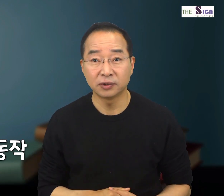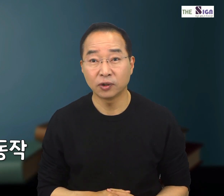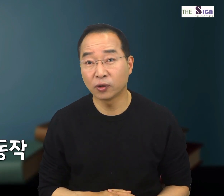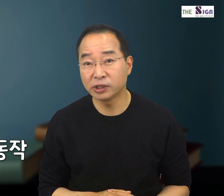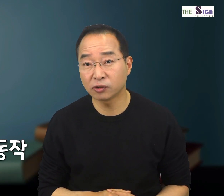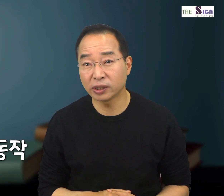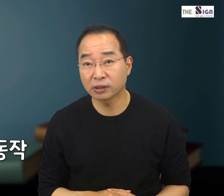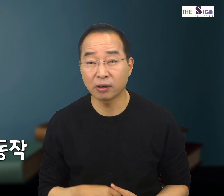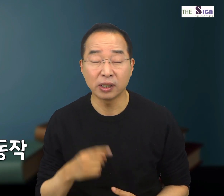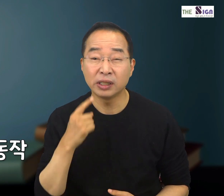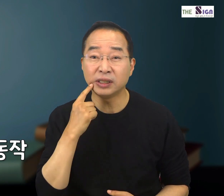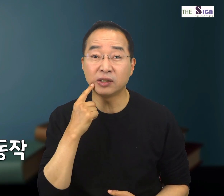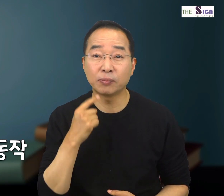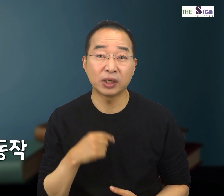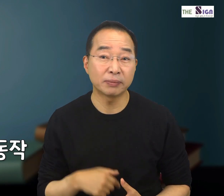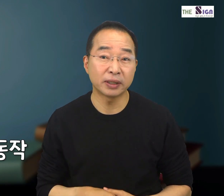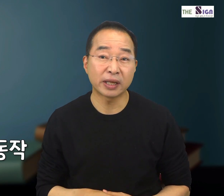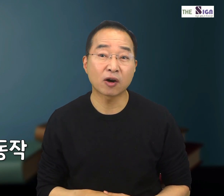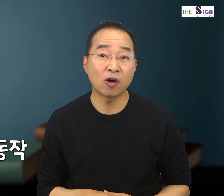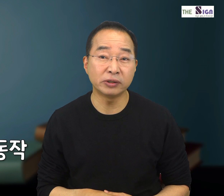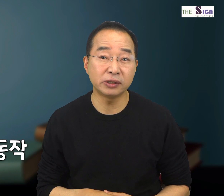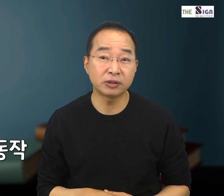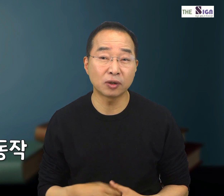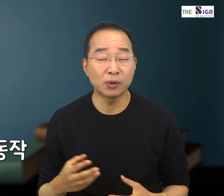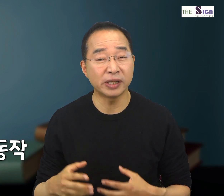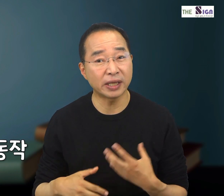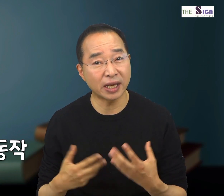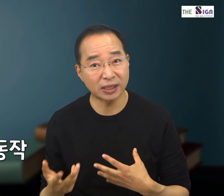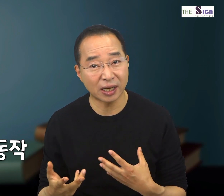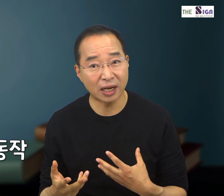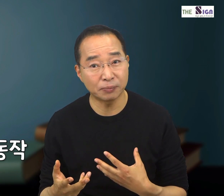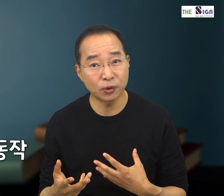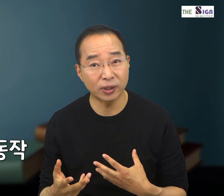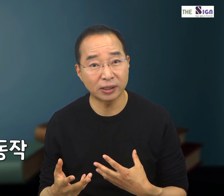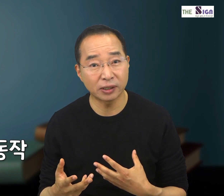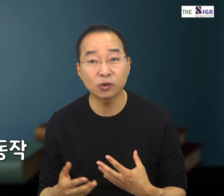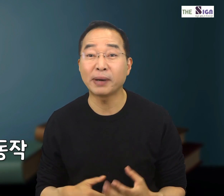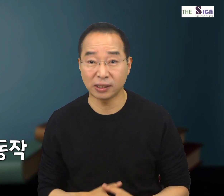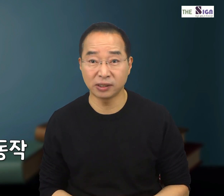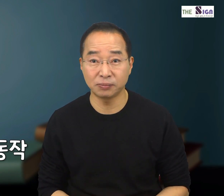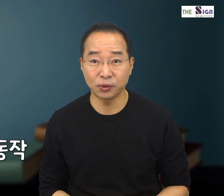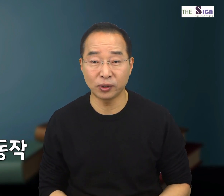이런 식으로 해서 이건 뭐냐면 내가 거짓으로 뭘 얘기하다 라는 표현을 할 때 좀 많이 쓰는 표현입니다.